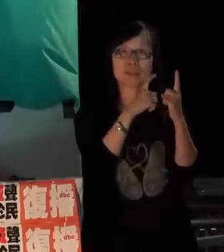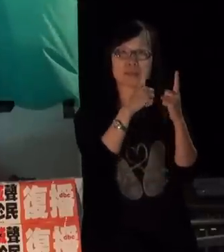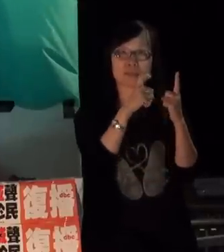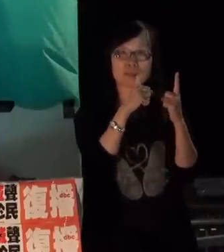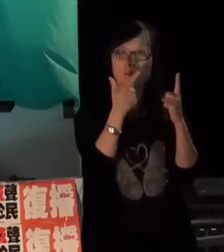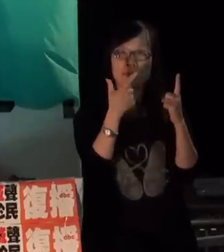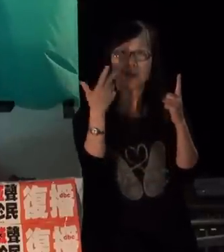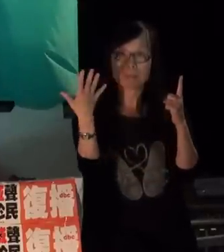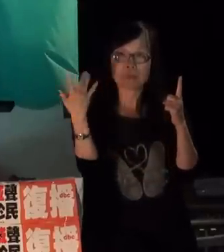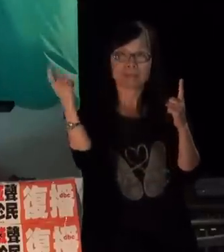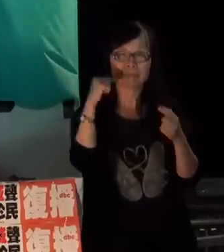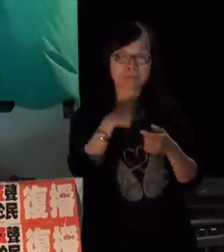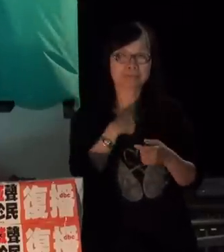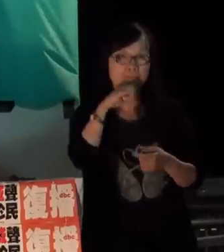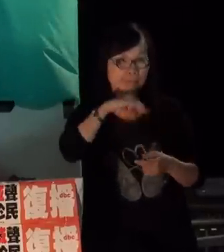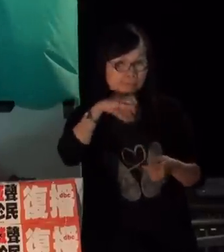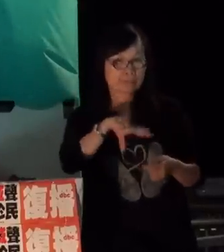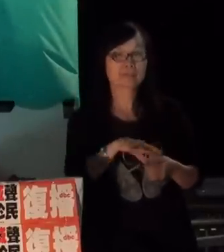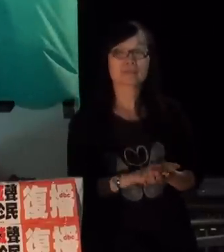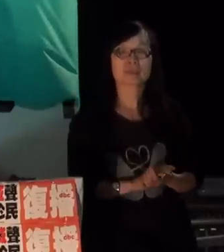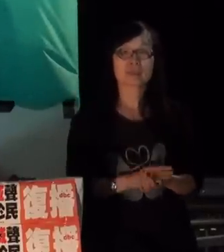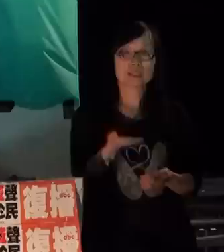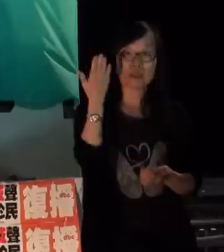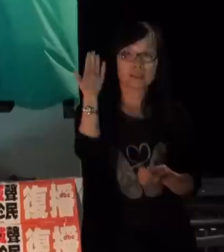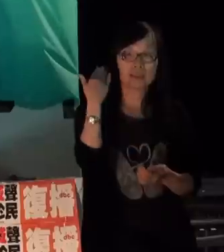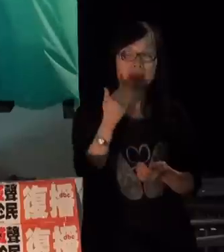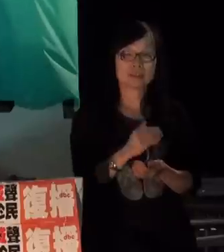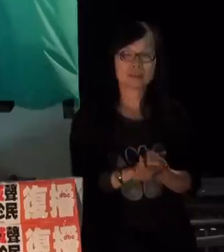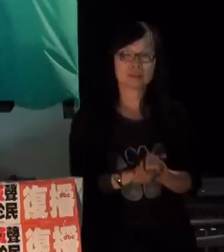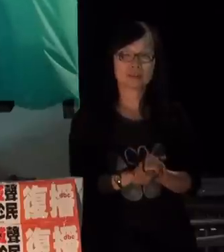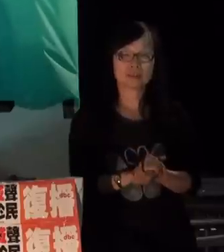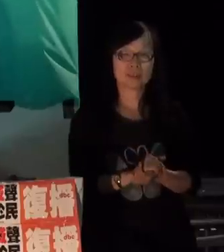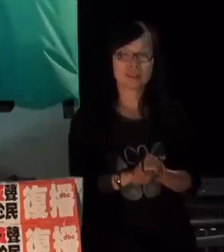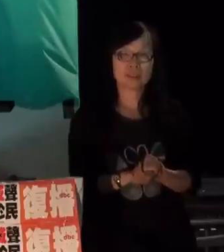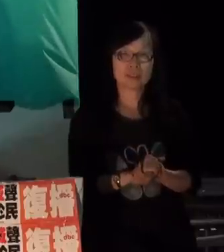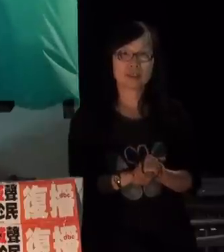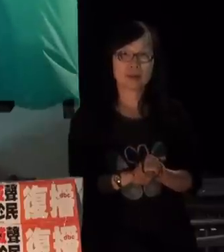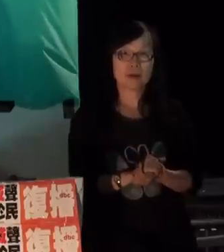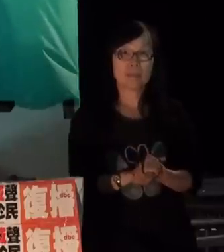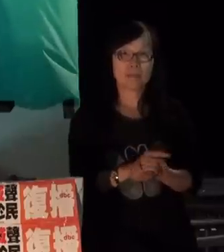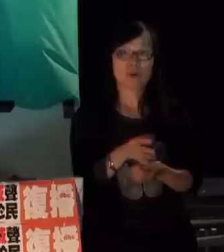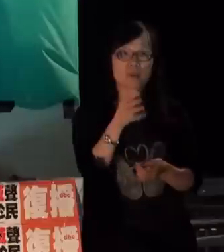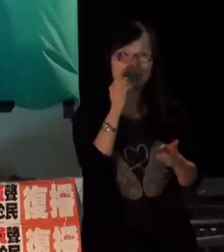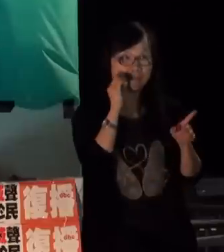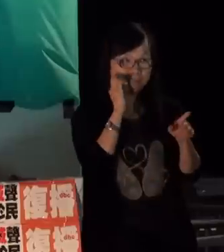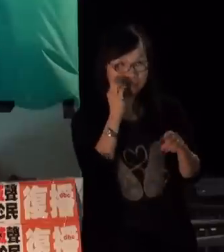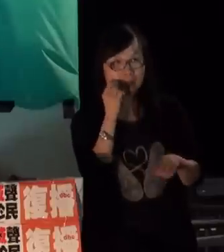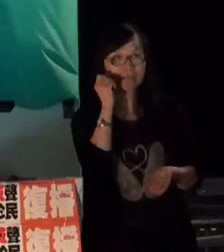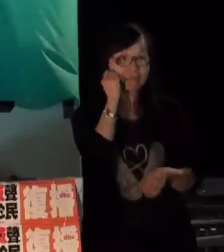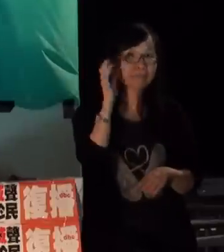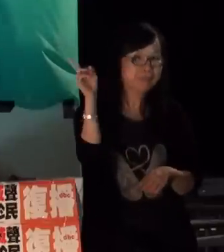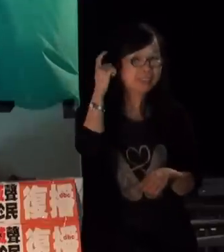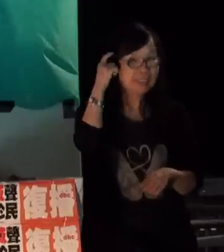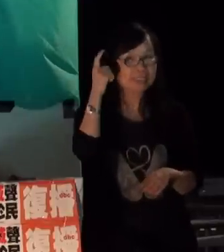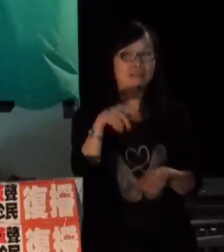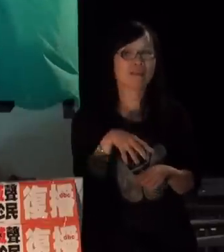1985年咧，我就親歷其境啦。 嗯， 你當時呢個地嗱如果呢度年紀翻上下都記得，地鐵又出